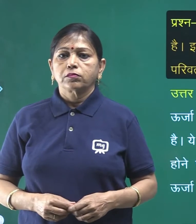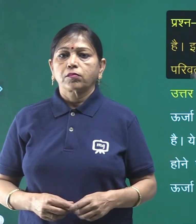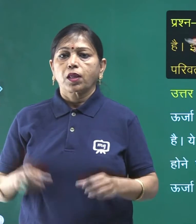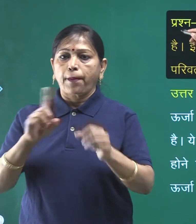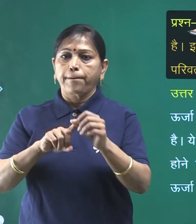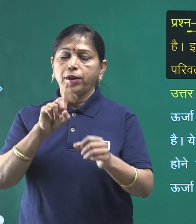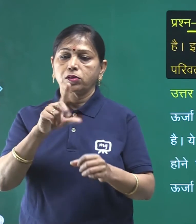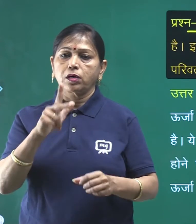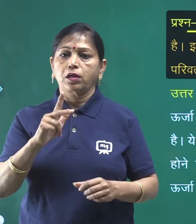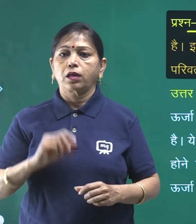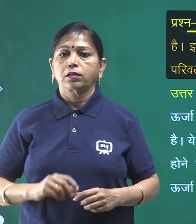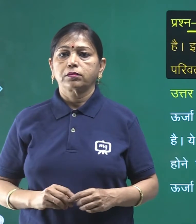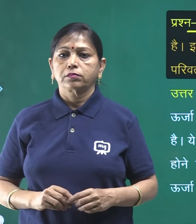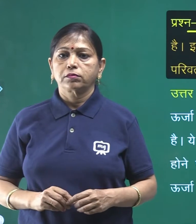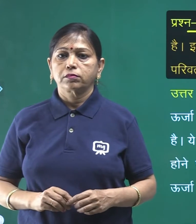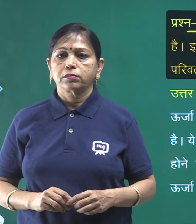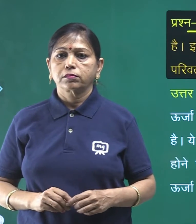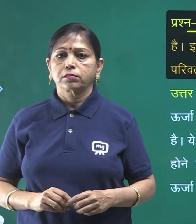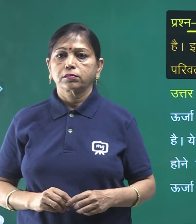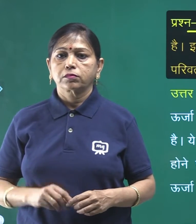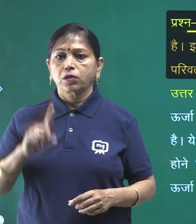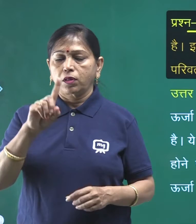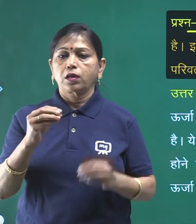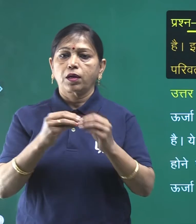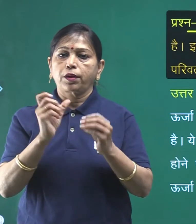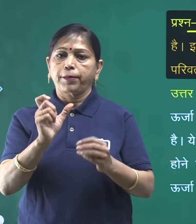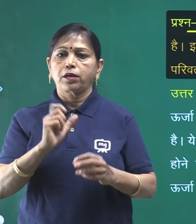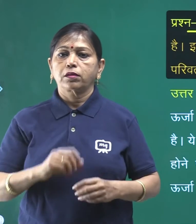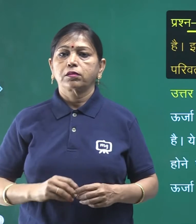प्रश्न 18, एक बैटरी